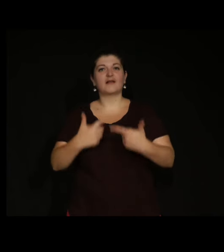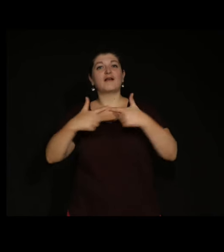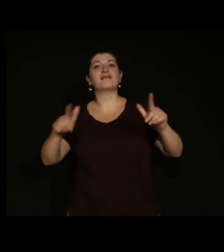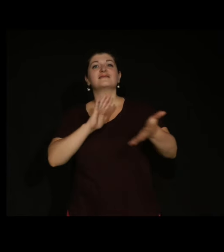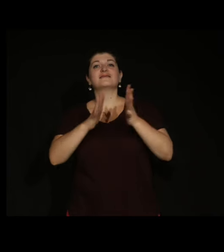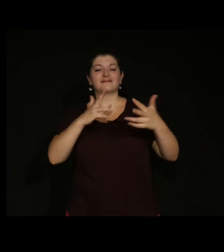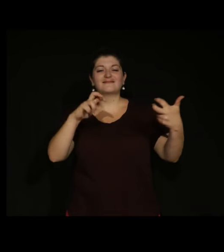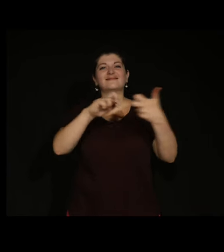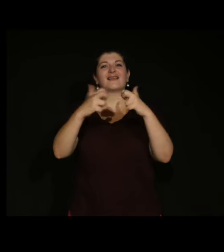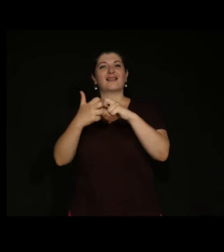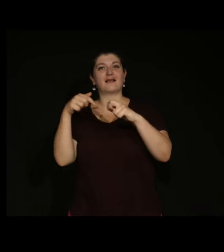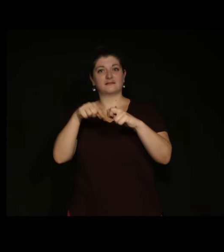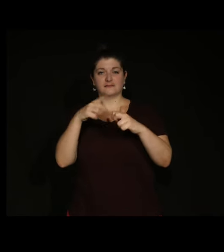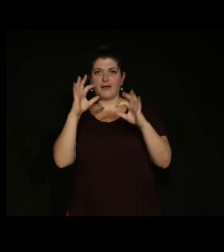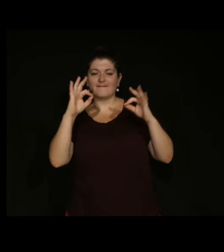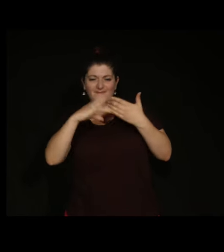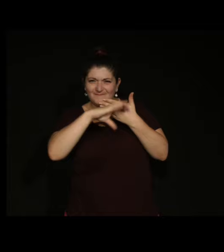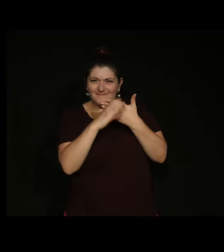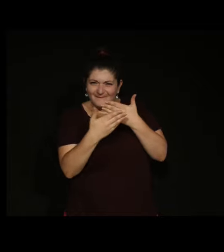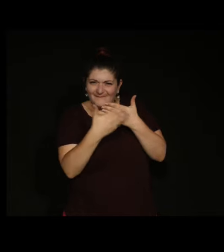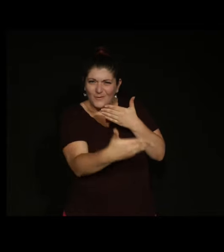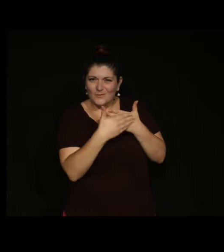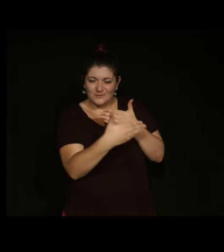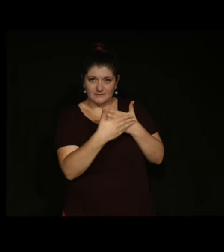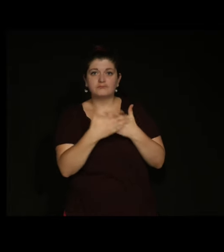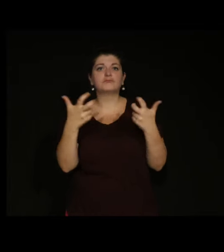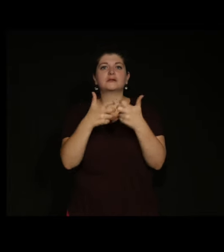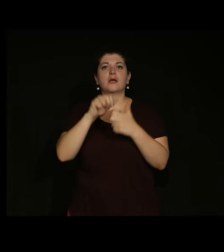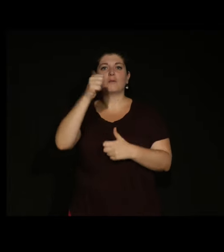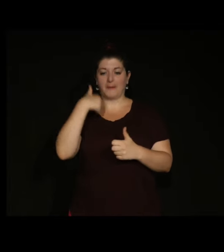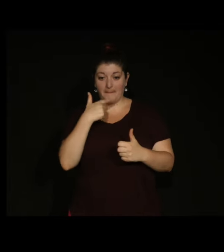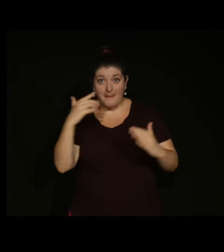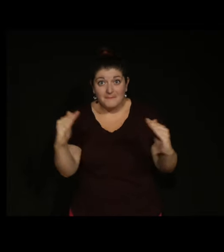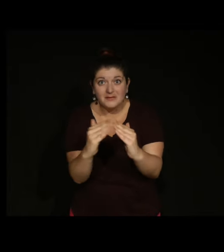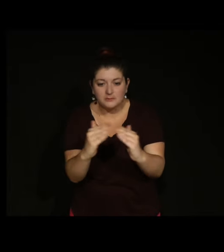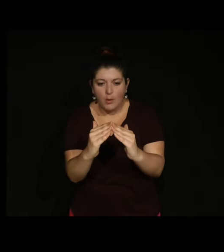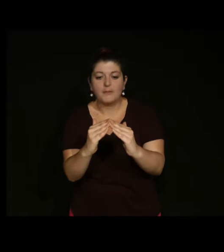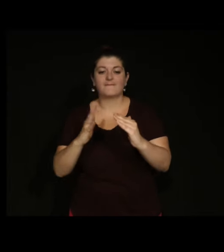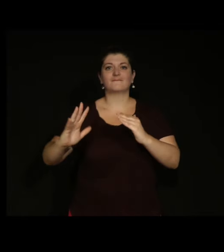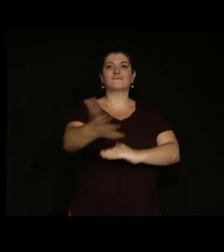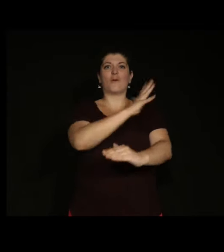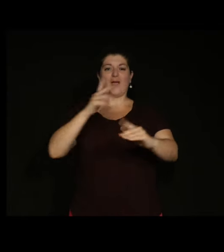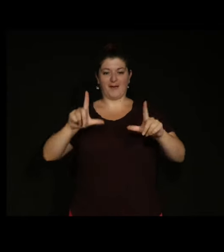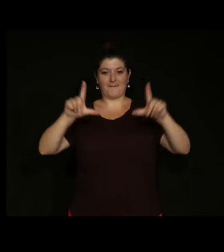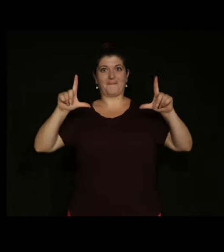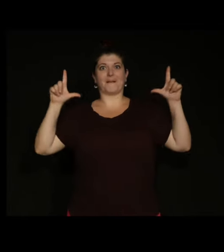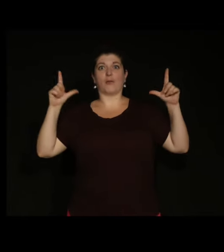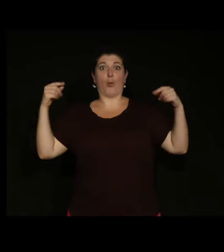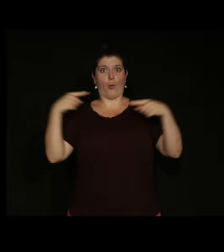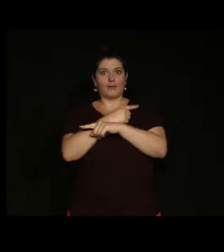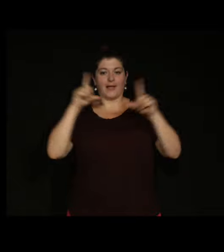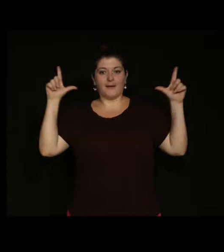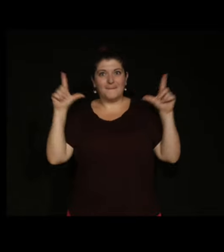La syntaxe même de la phrase en langue des signes fonctionne par focus. On commence par préciser par exemple la maison, dans la